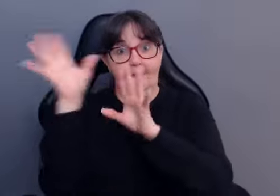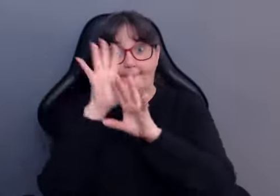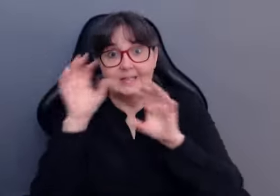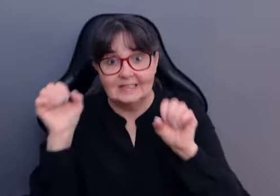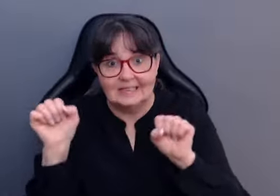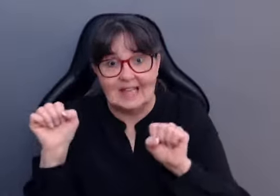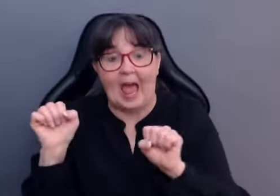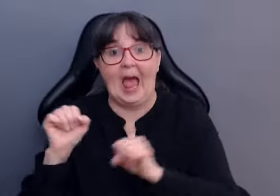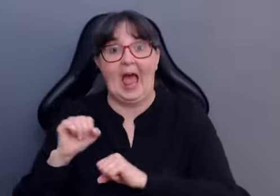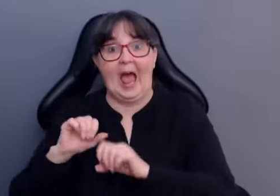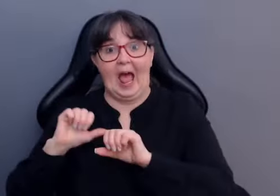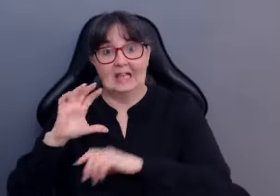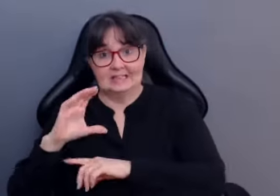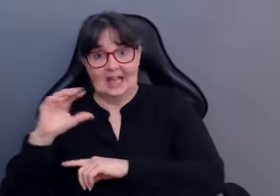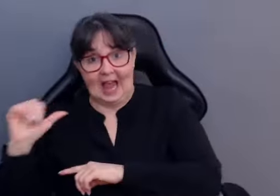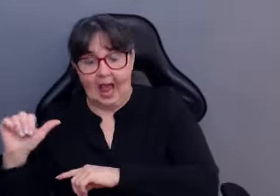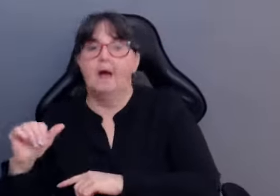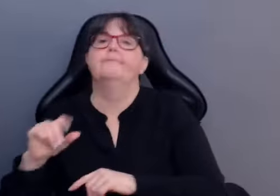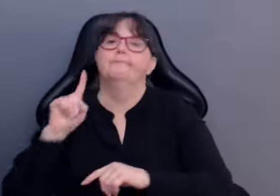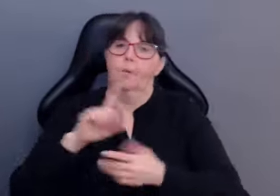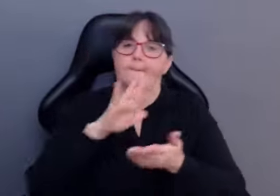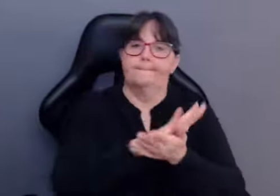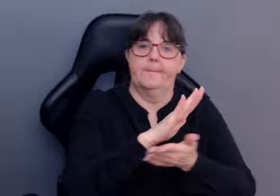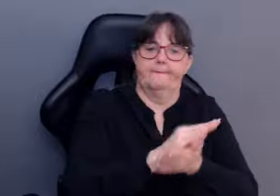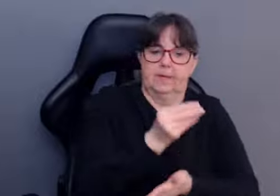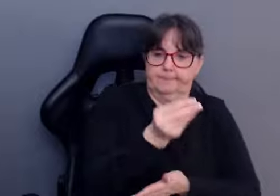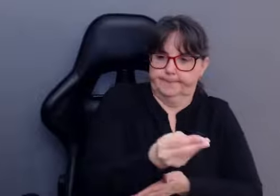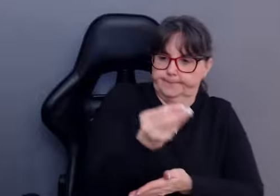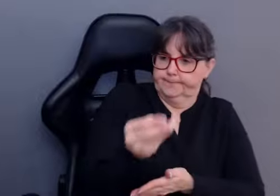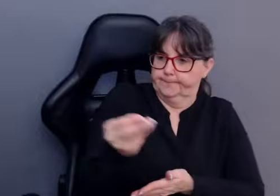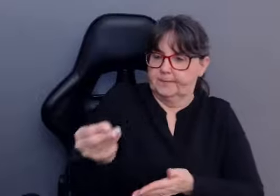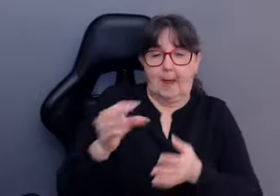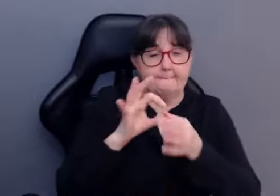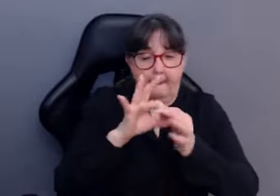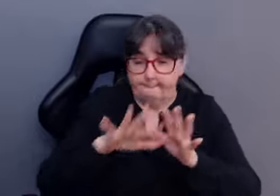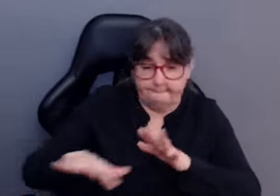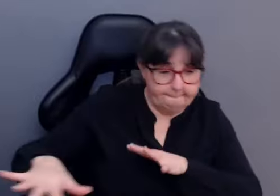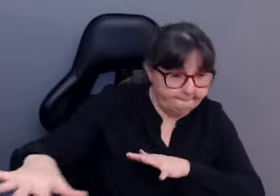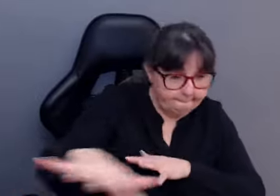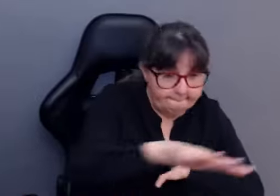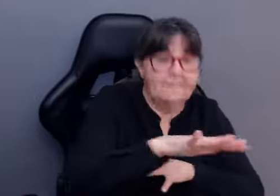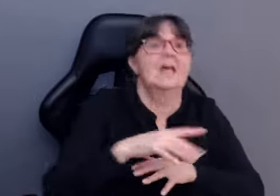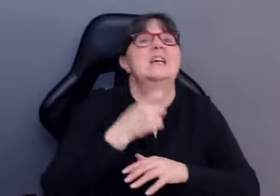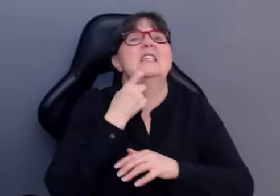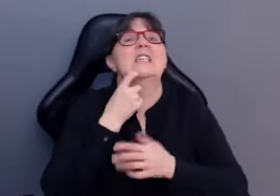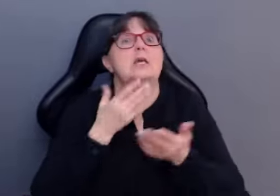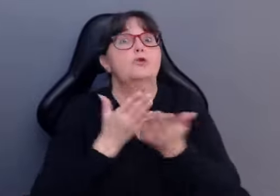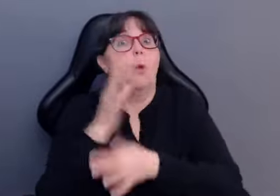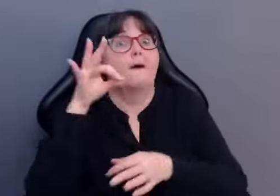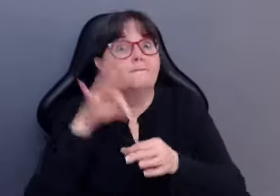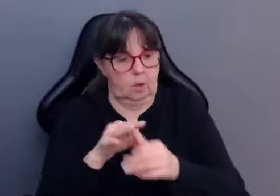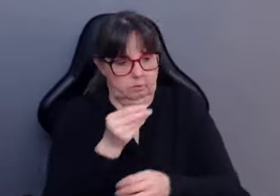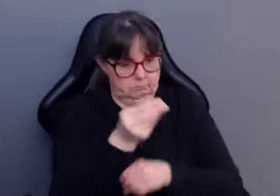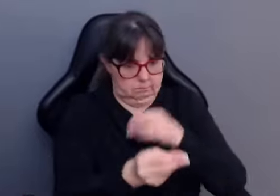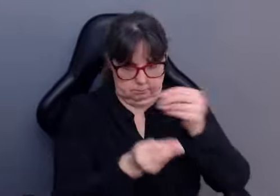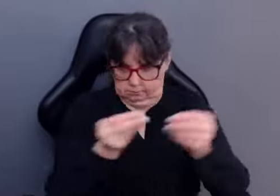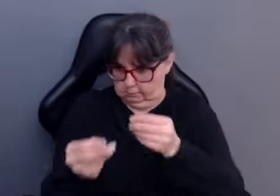un bulletin de votation est remis à chacun des membres habilités à voter.